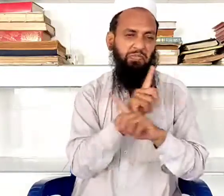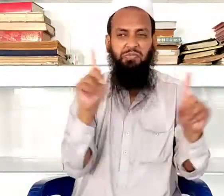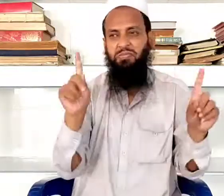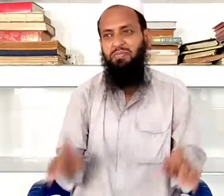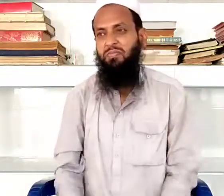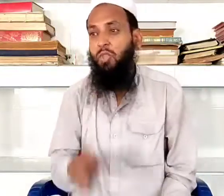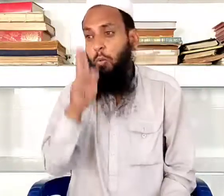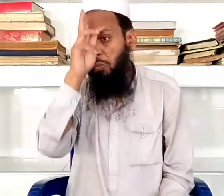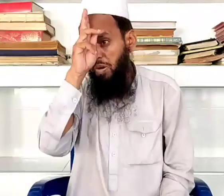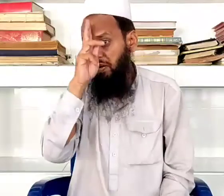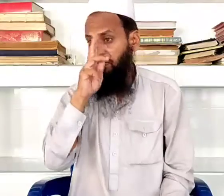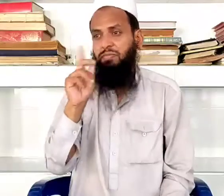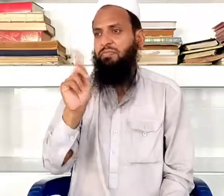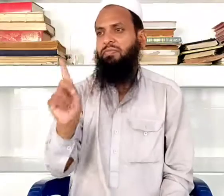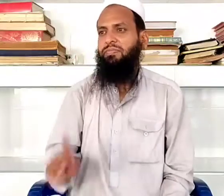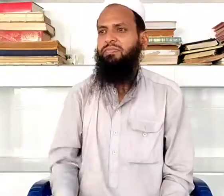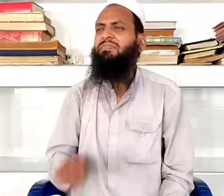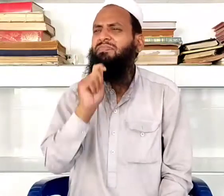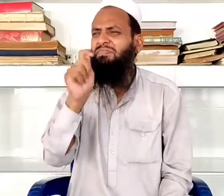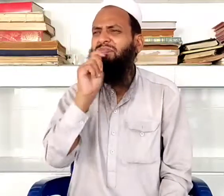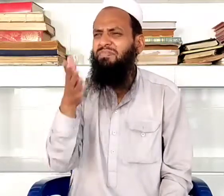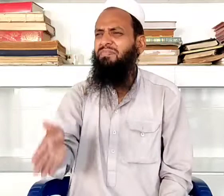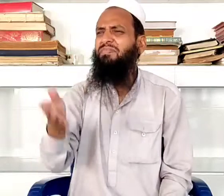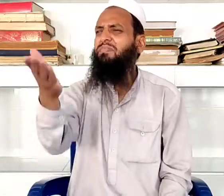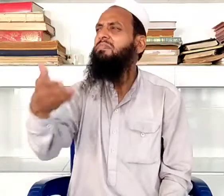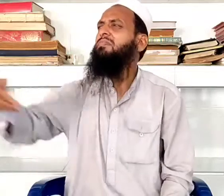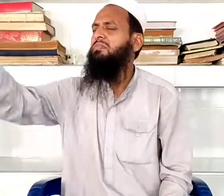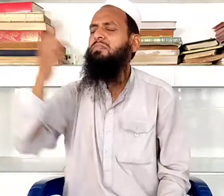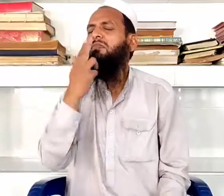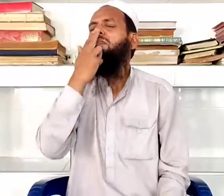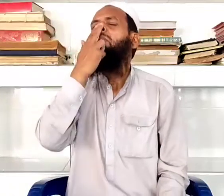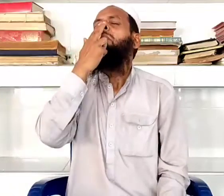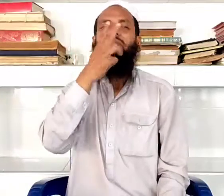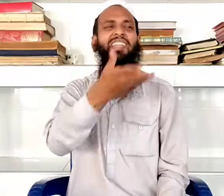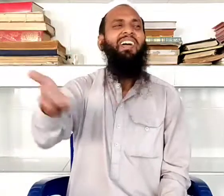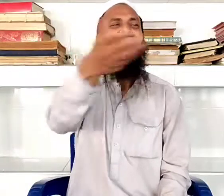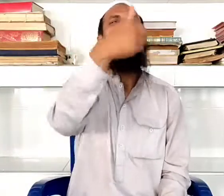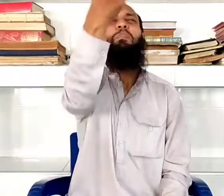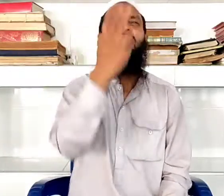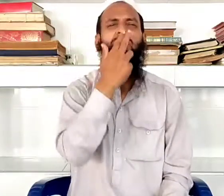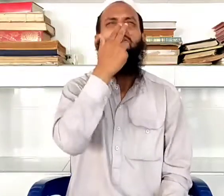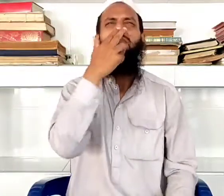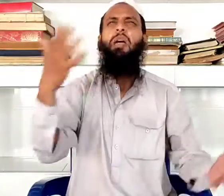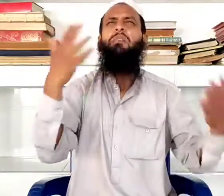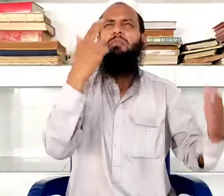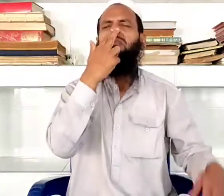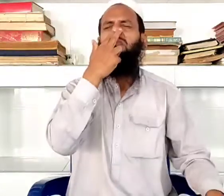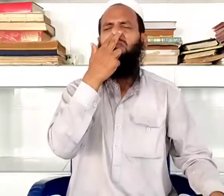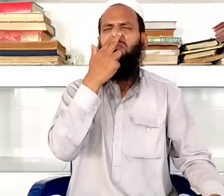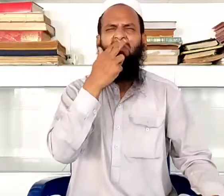صحیح مسلم کی حدیث ہے. اور اسی طرح جناب علی رضی اللہ تعالی عنہ انہوں نے والے نبی